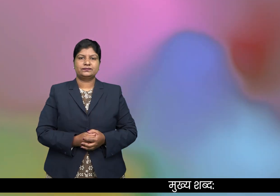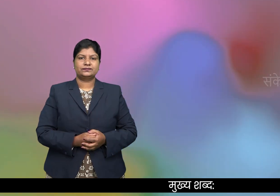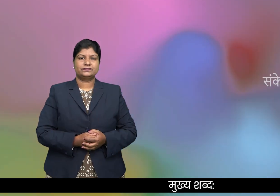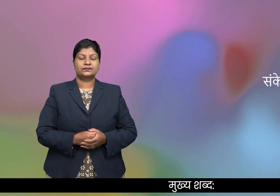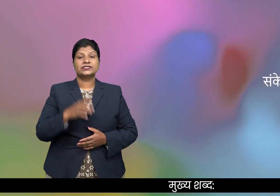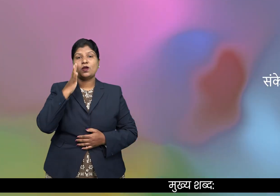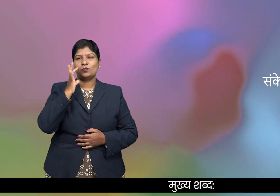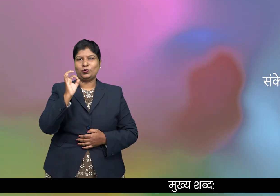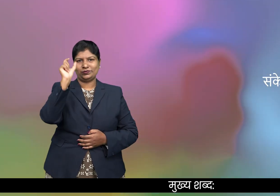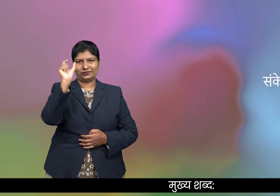मुख्य शब्द